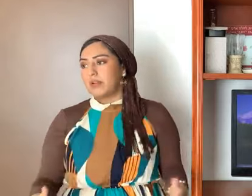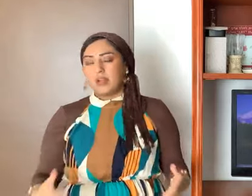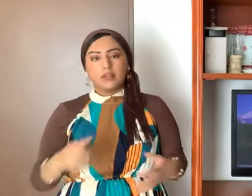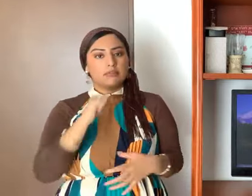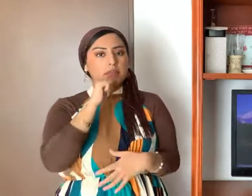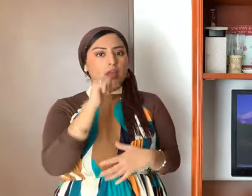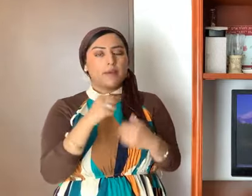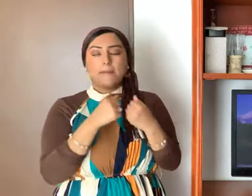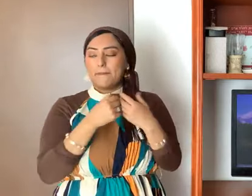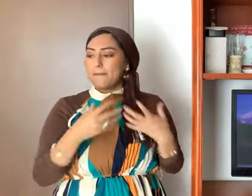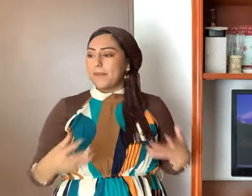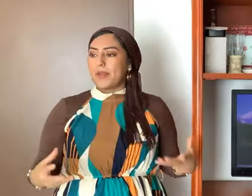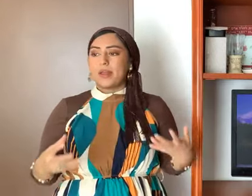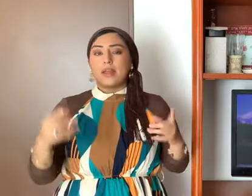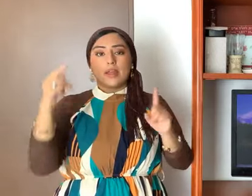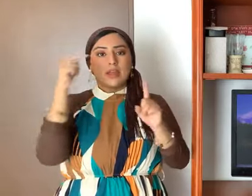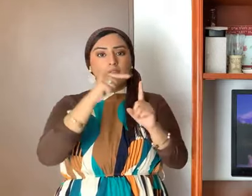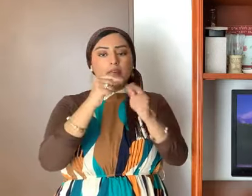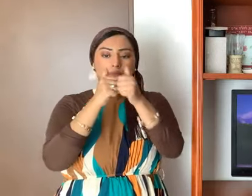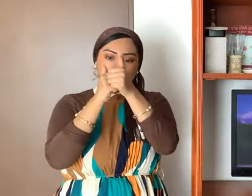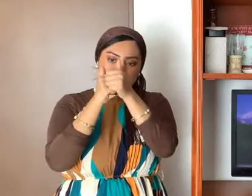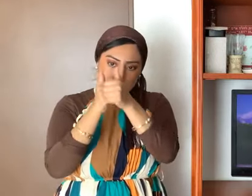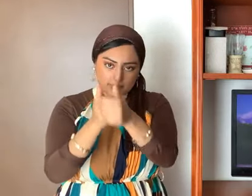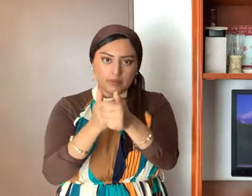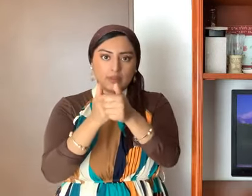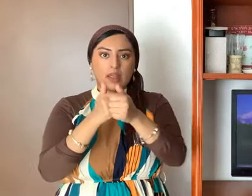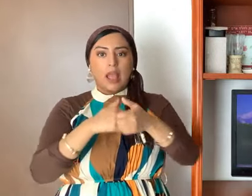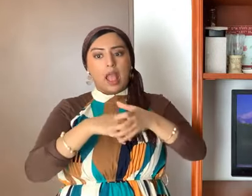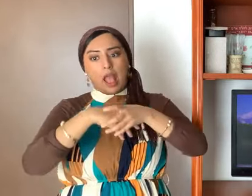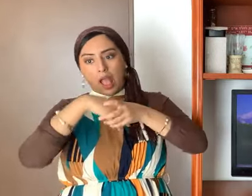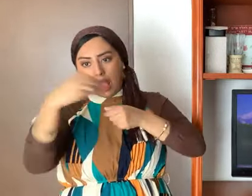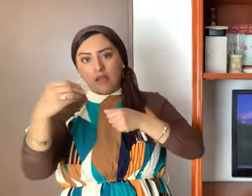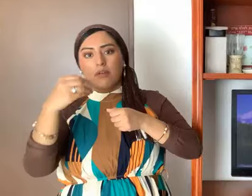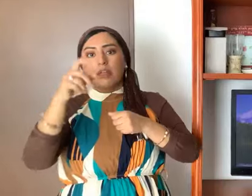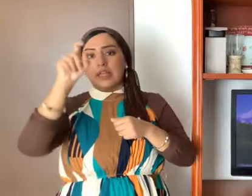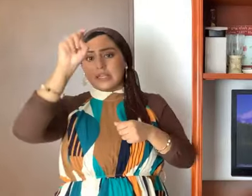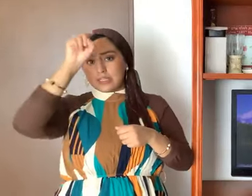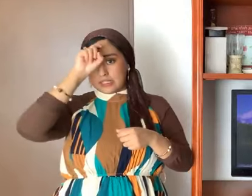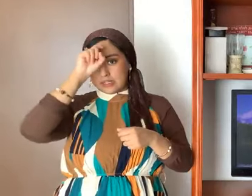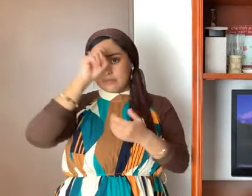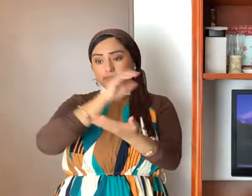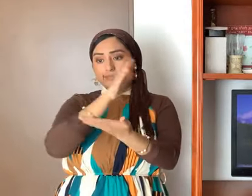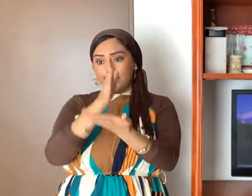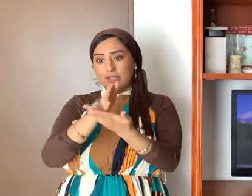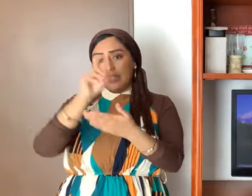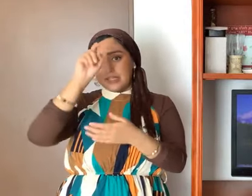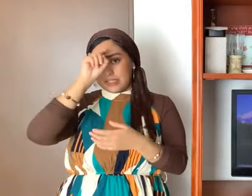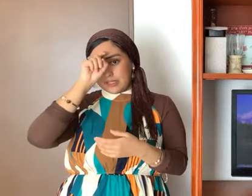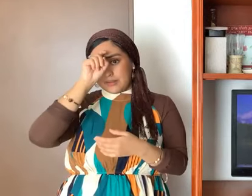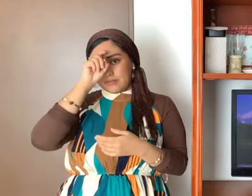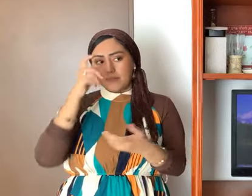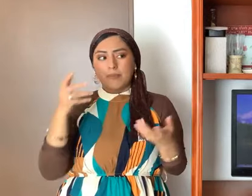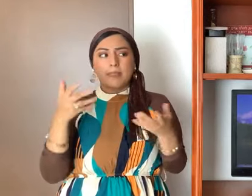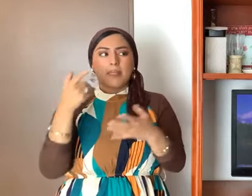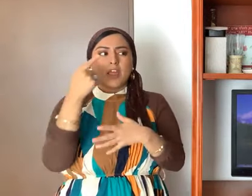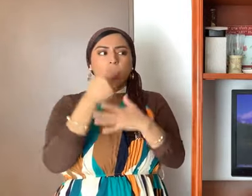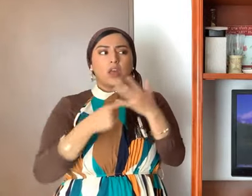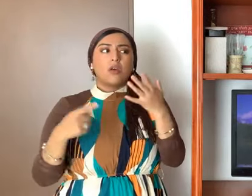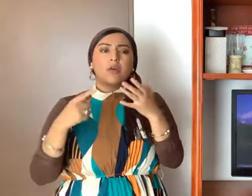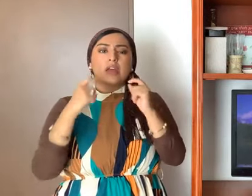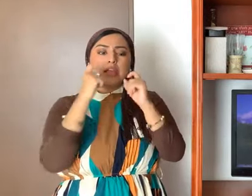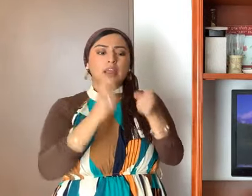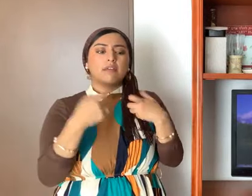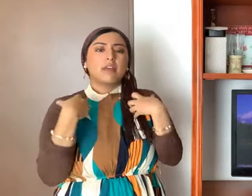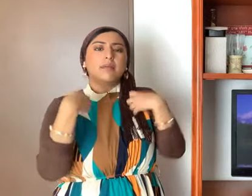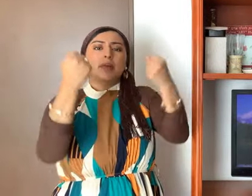No desfalleció, sino que perseveró. Se fue a Egipto. Se fue a Egipto. ¿Qué le dio fuerza